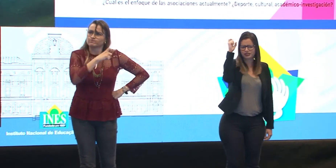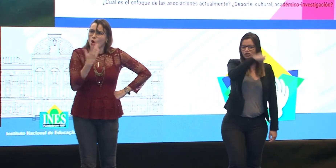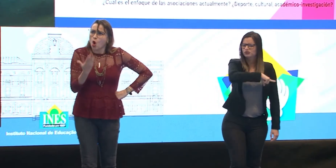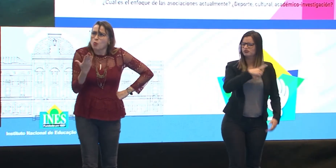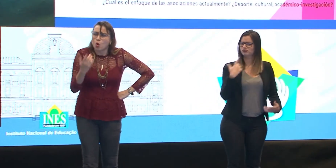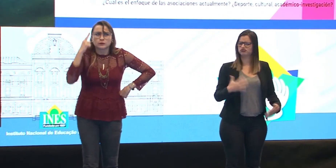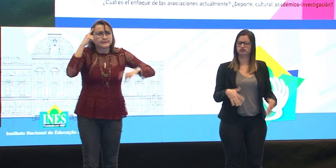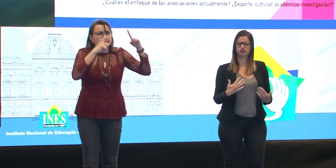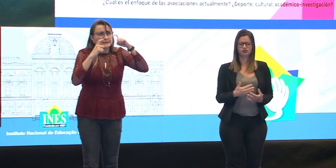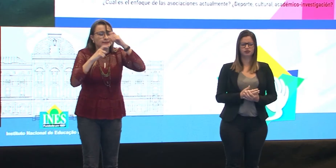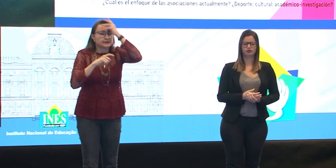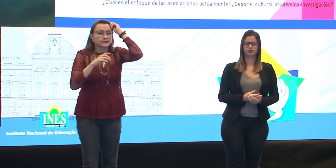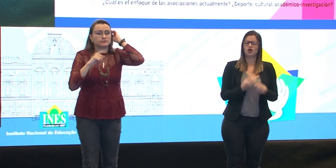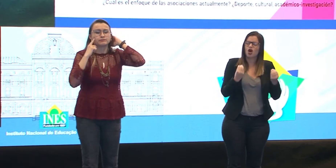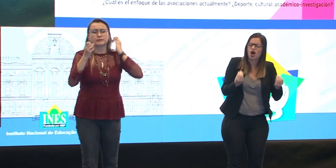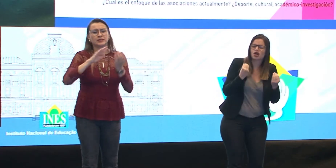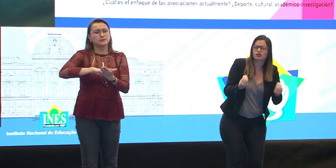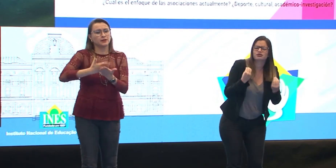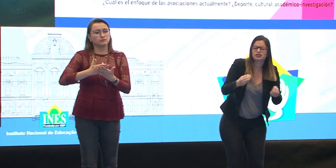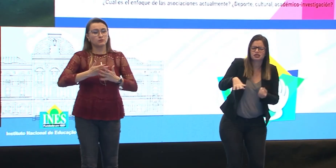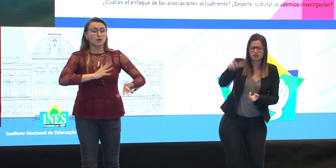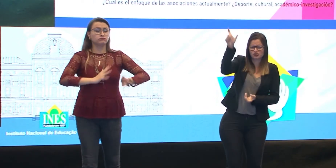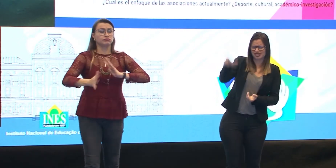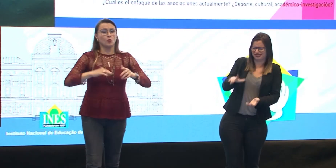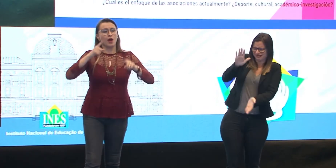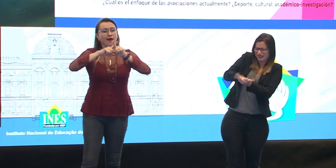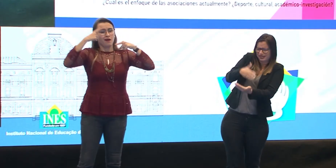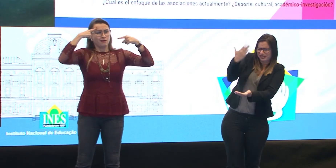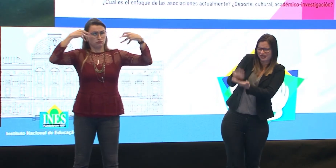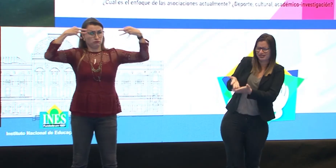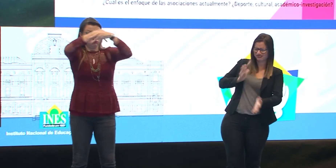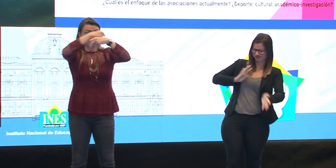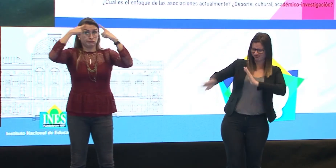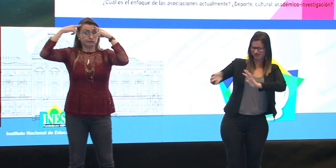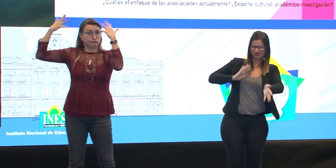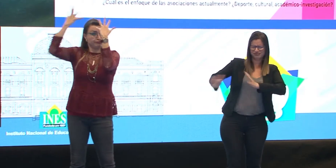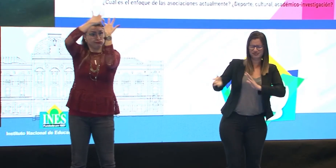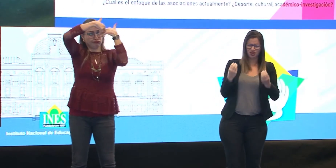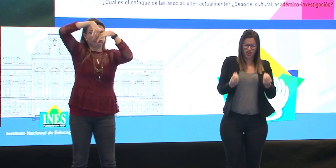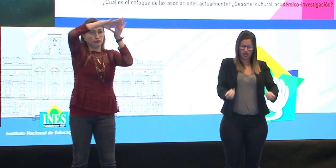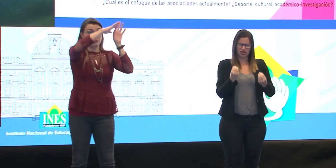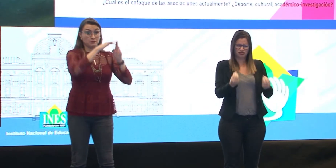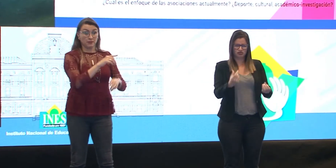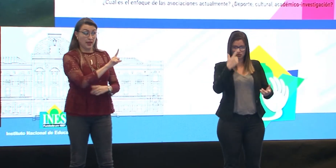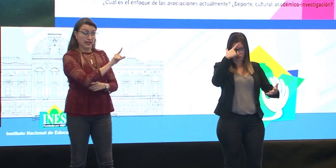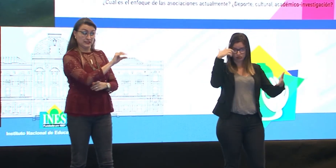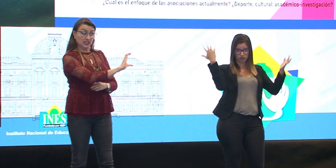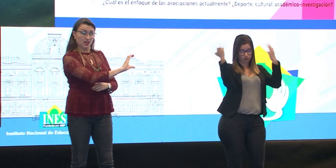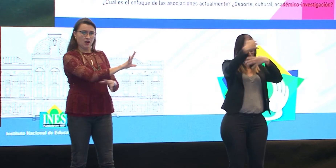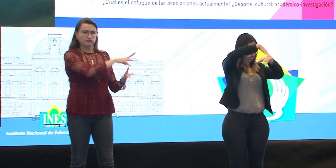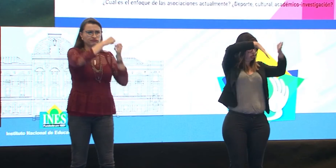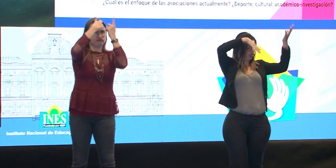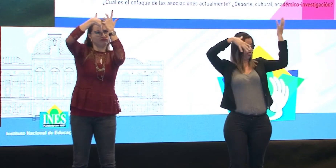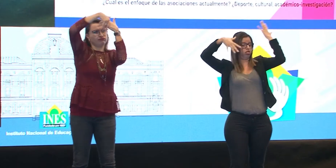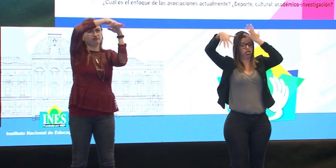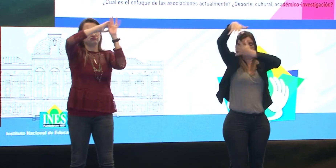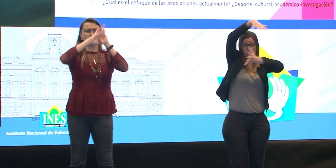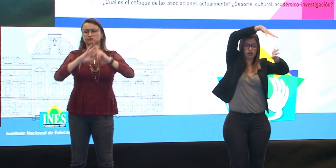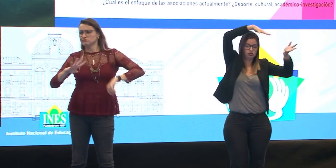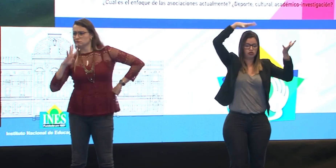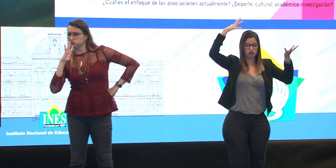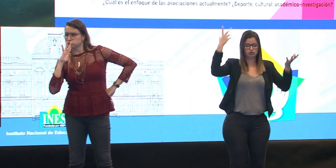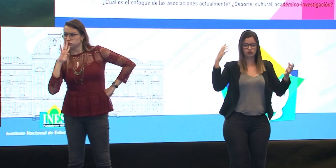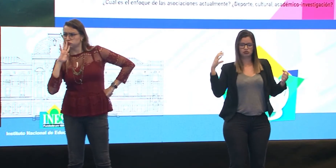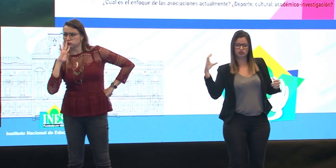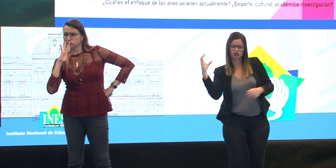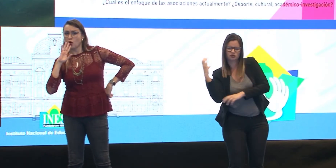Isso é algo que cria muita dificuldade nesse percurso. Como vai ser a atuação desse intérprete se ele não tiver esse nível de proficiência para realizar esse